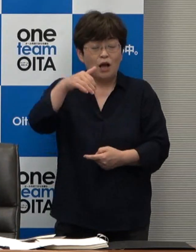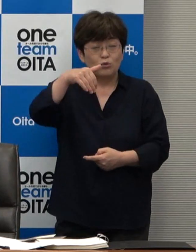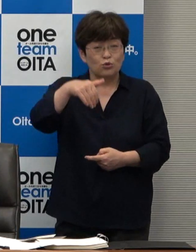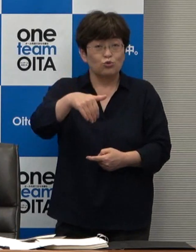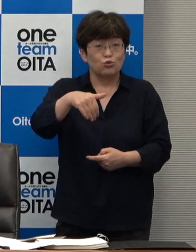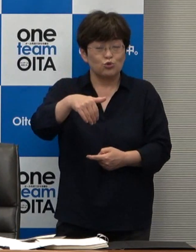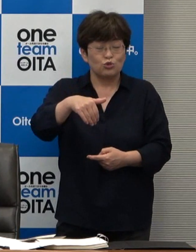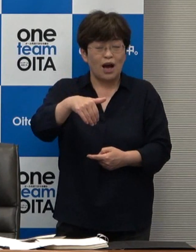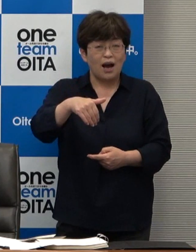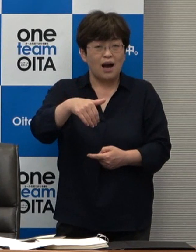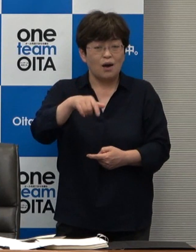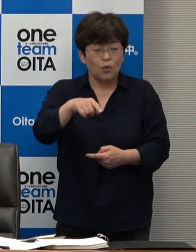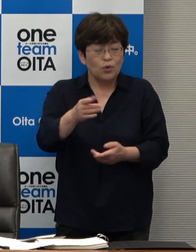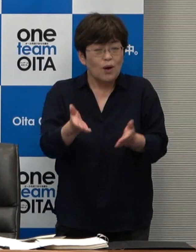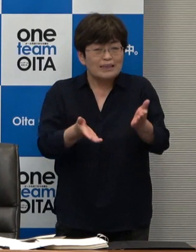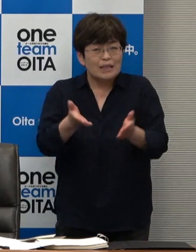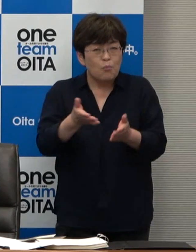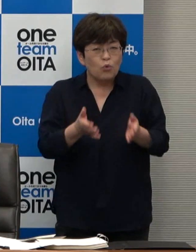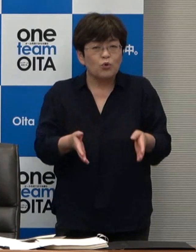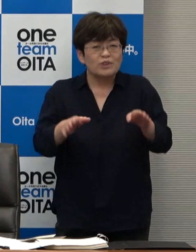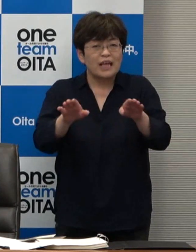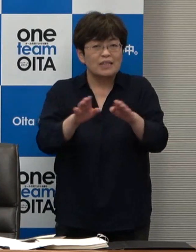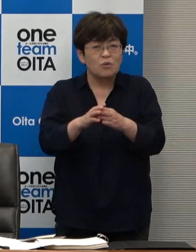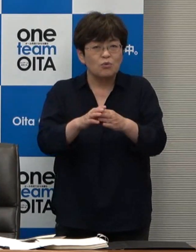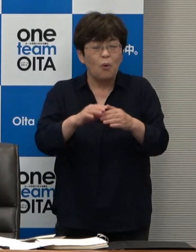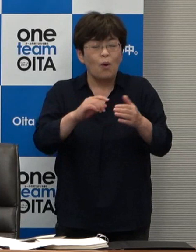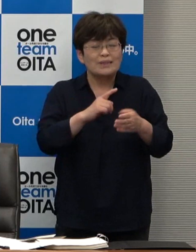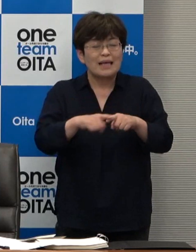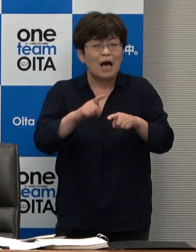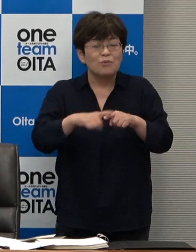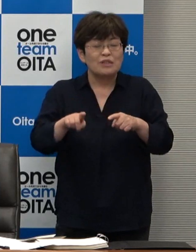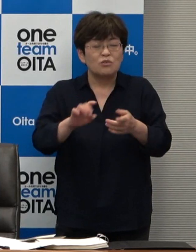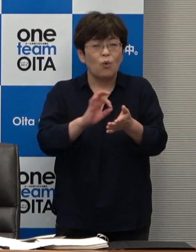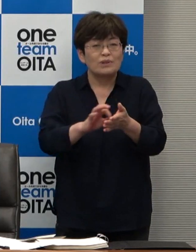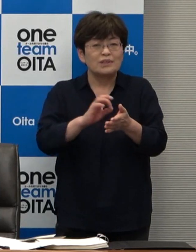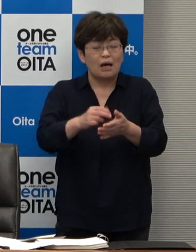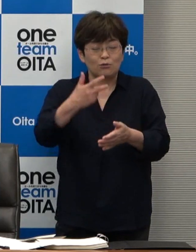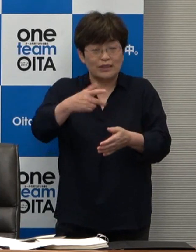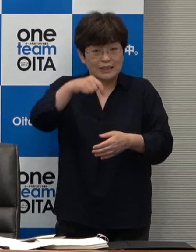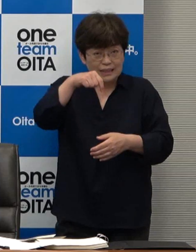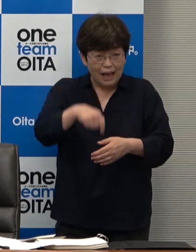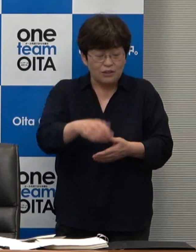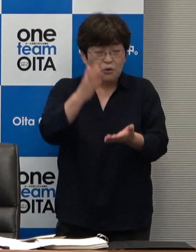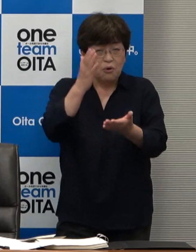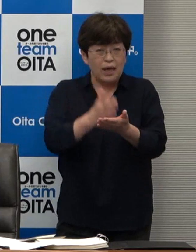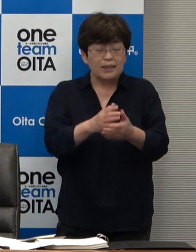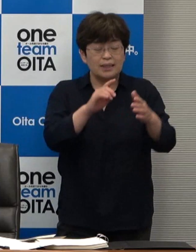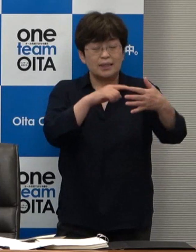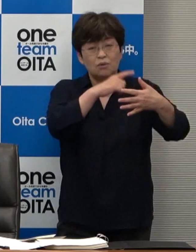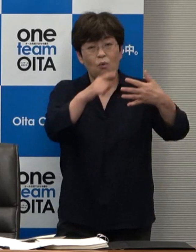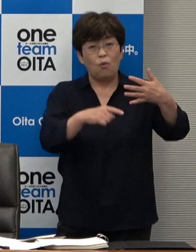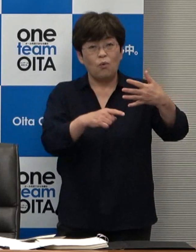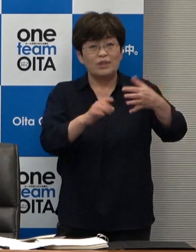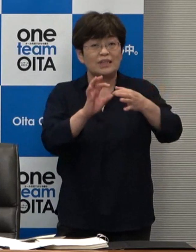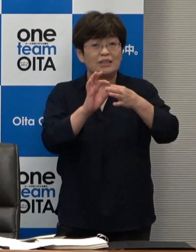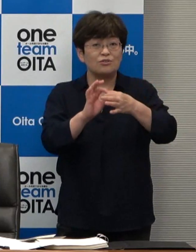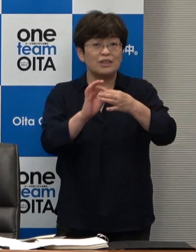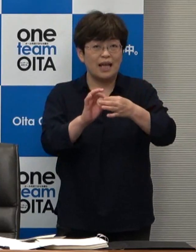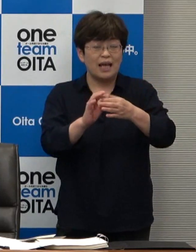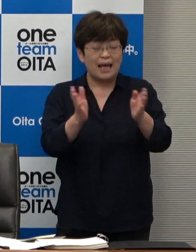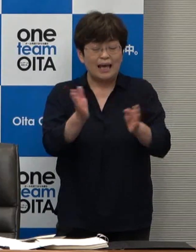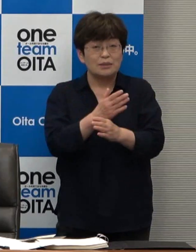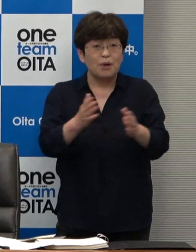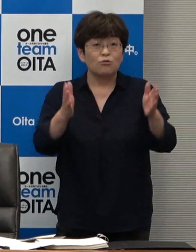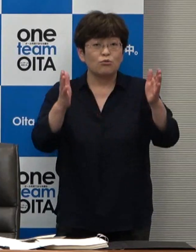ポートステーションのサービスを新たに開始する市内の5駅について、一定期間にはなります